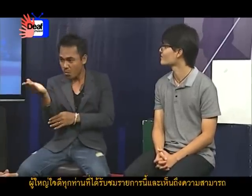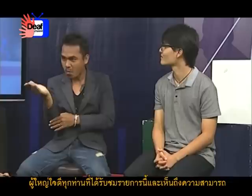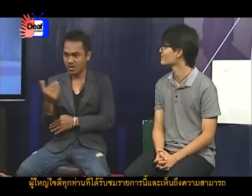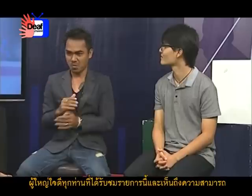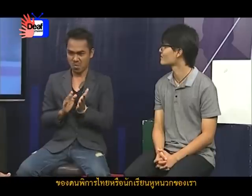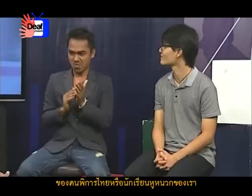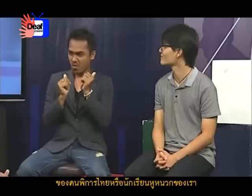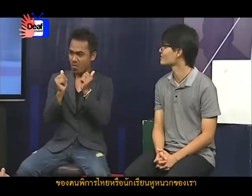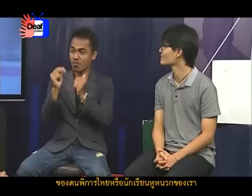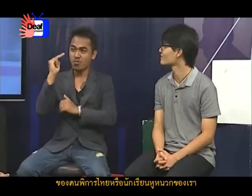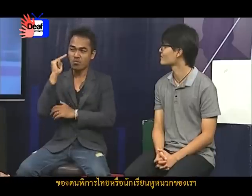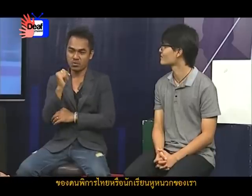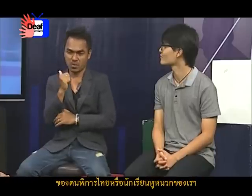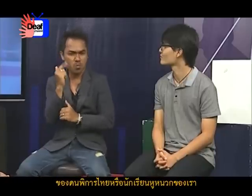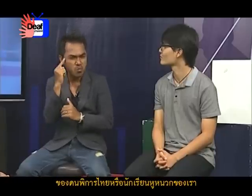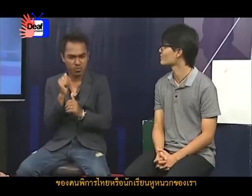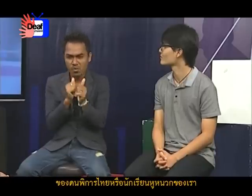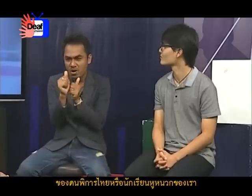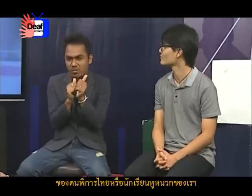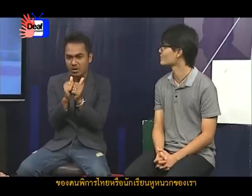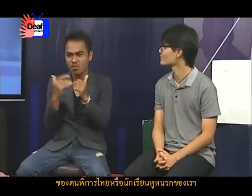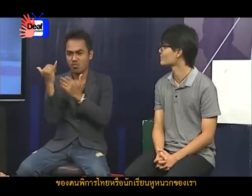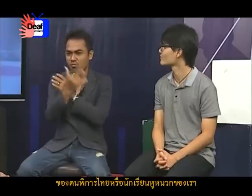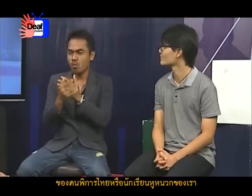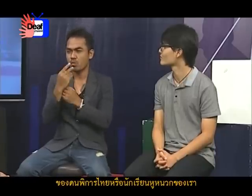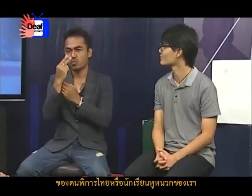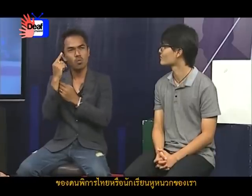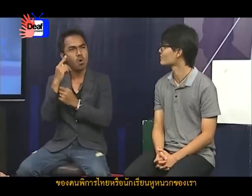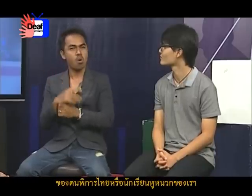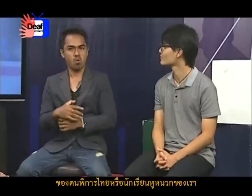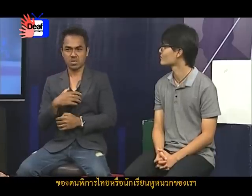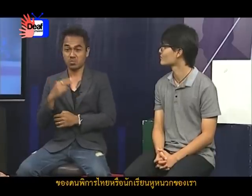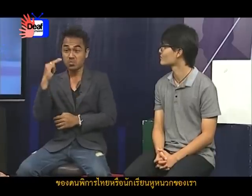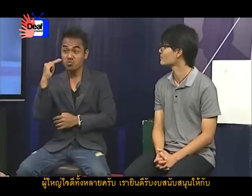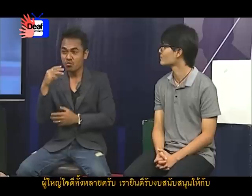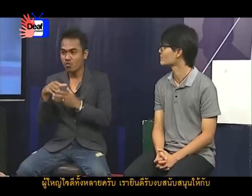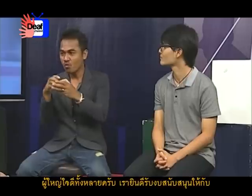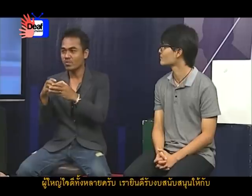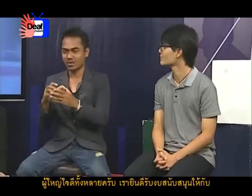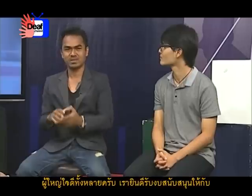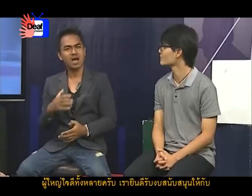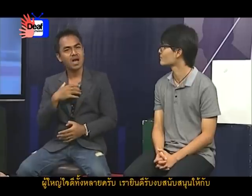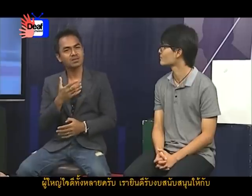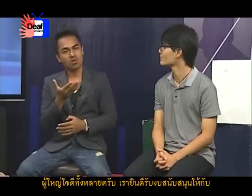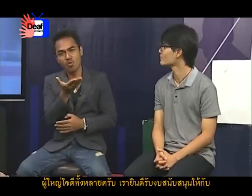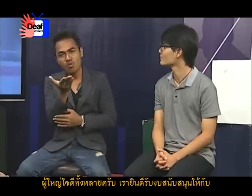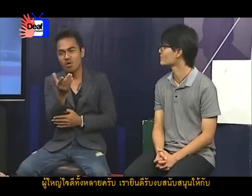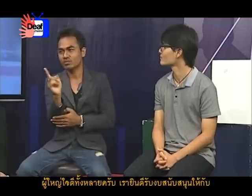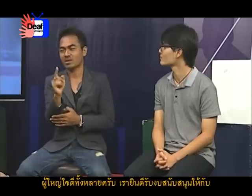นักคนพิการไทยนะครับหรือว่านักเรียนหูหนวกของเราเนี่ยครับถ้ายังไงครับก็ผู้ใหญ่ใจดีทั้